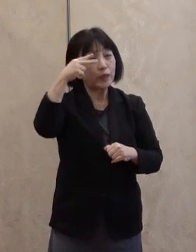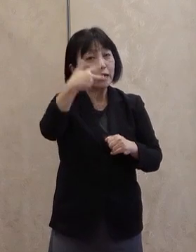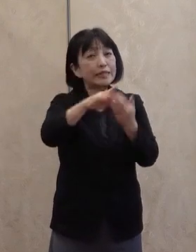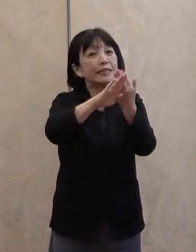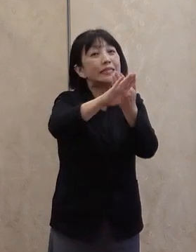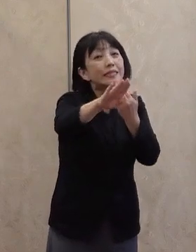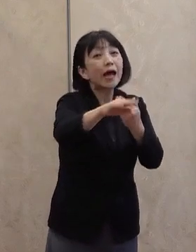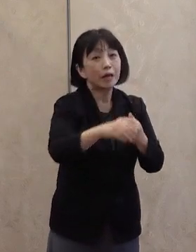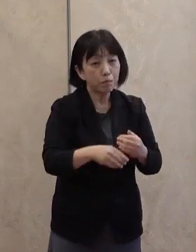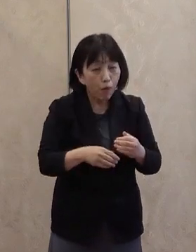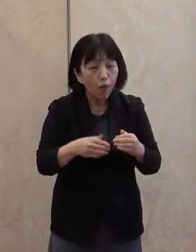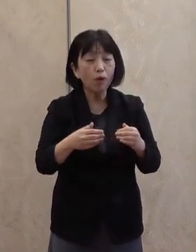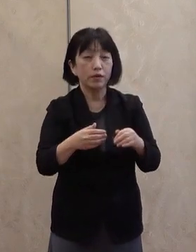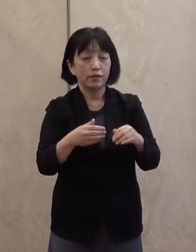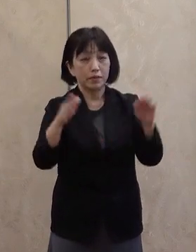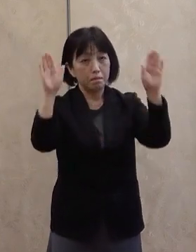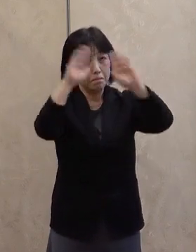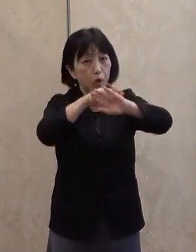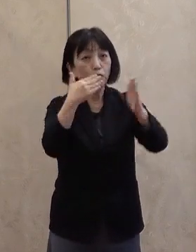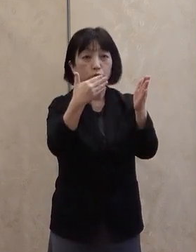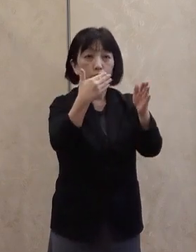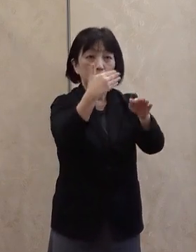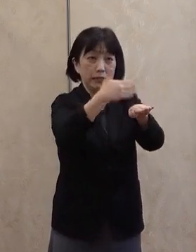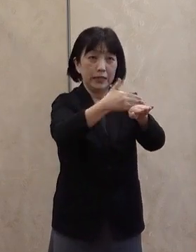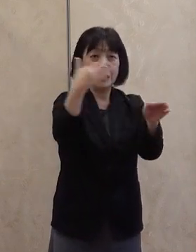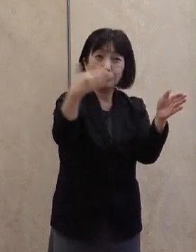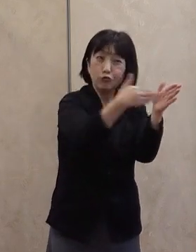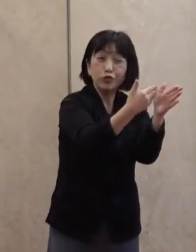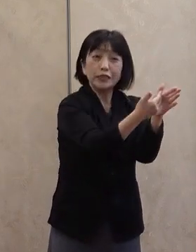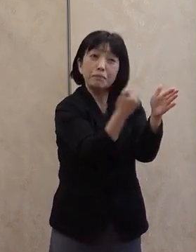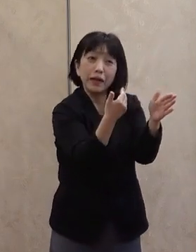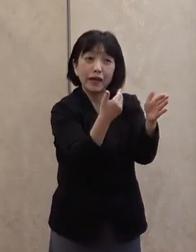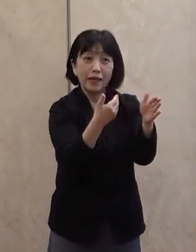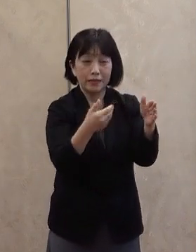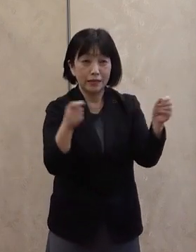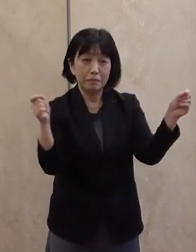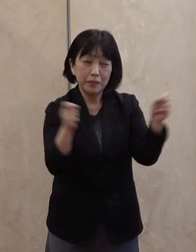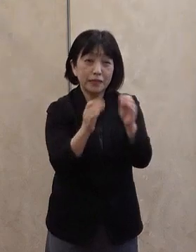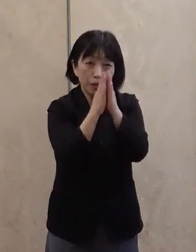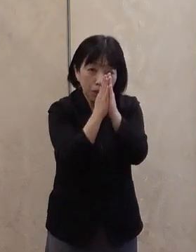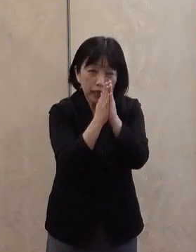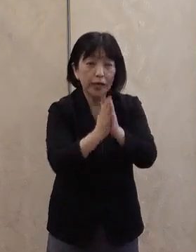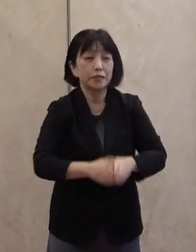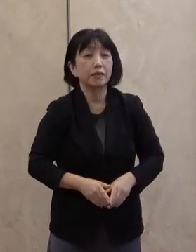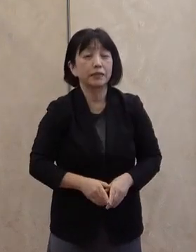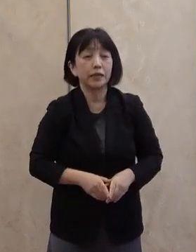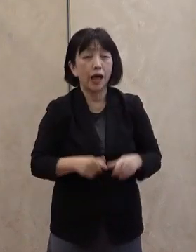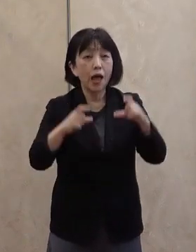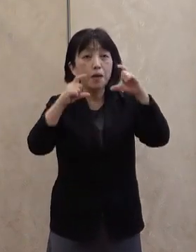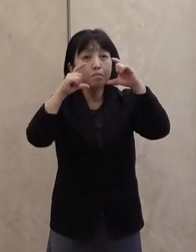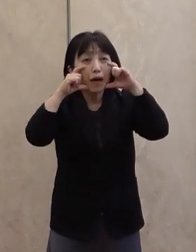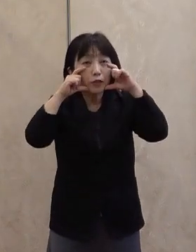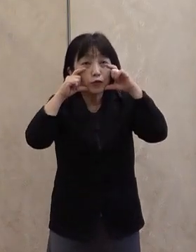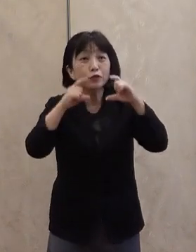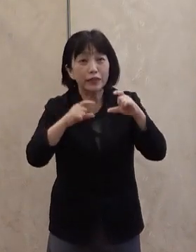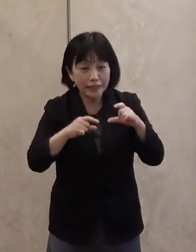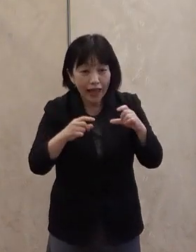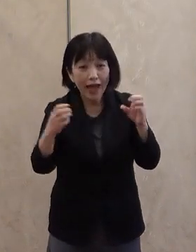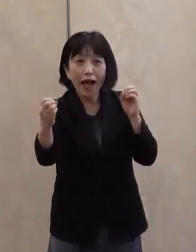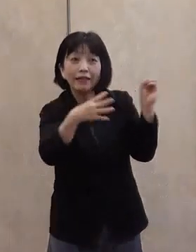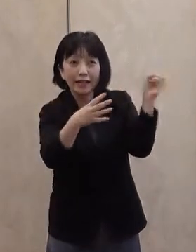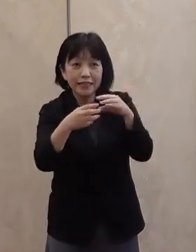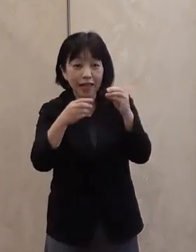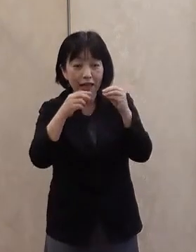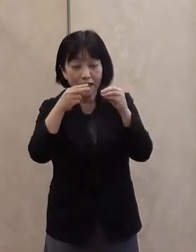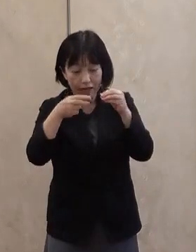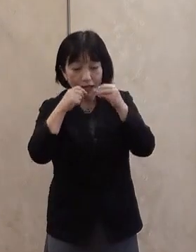短要請にご協力をお願いをいたします。そして、マスク会食の義務化、アクリル板設置